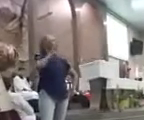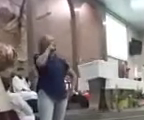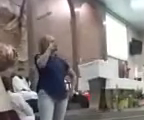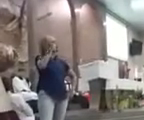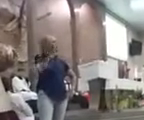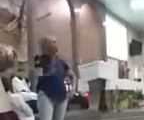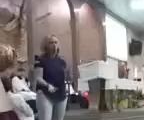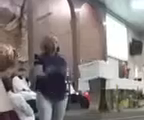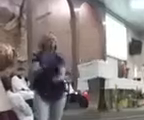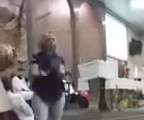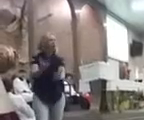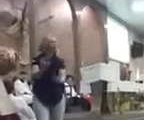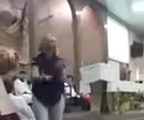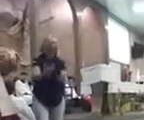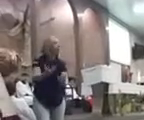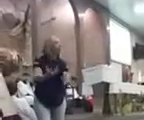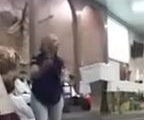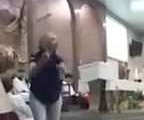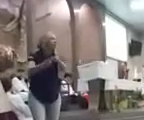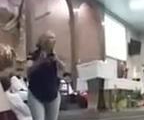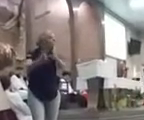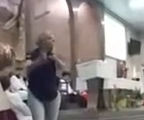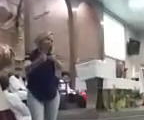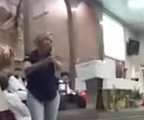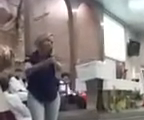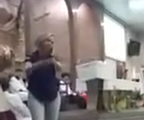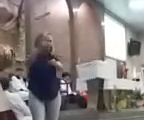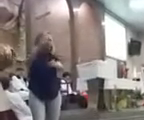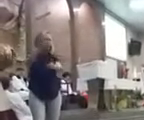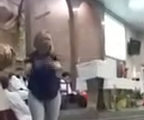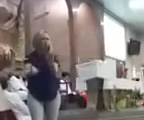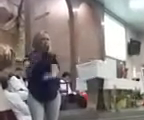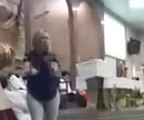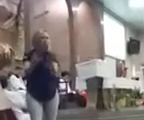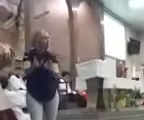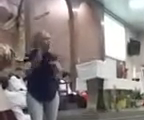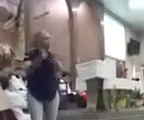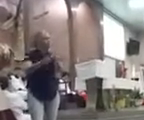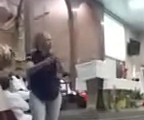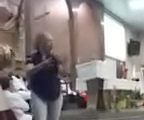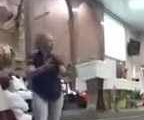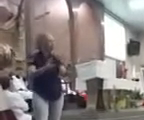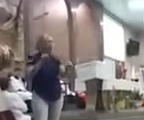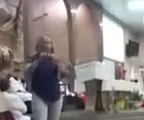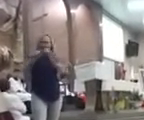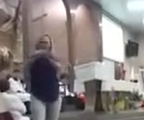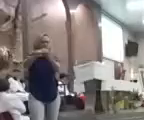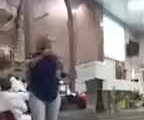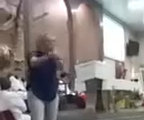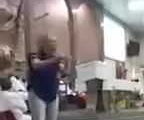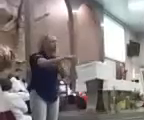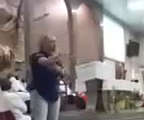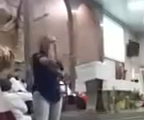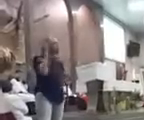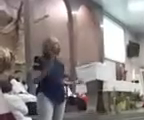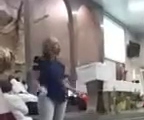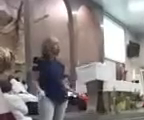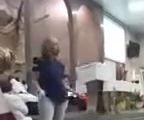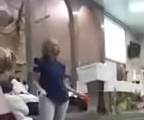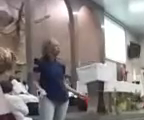aldeias. Jesus é muito forte aqui. Mandou queimar, matar tudo. E em seguida disse o